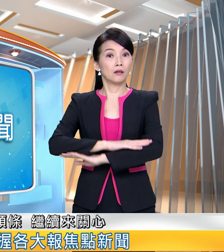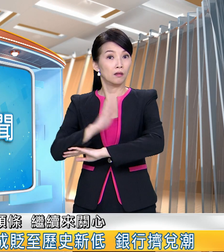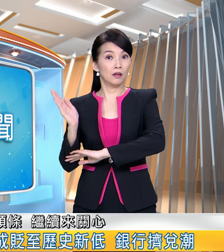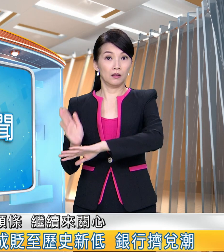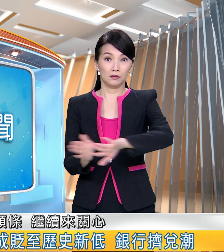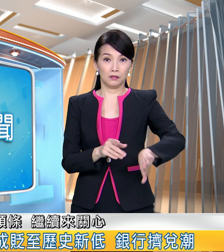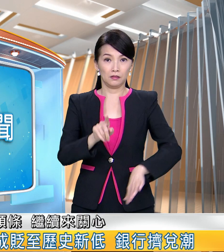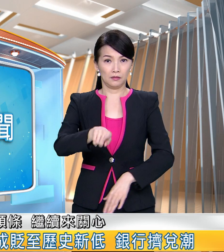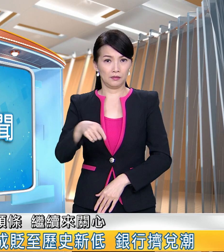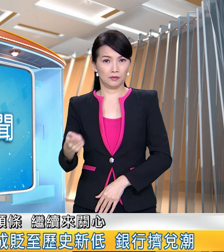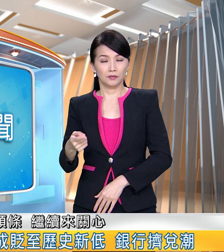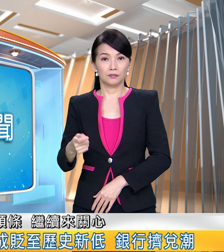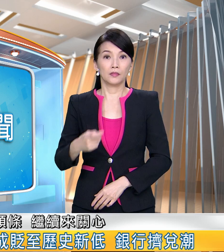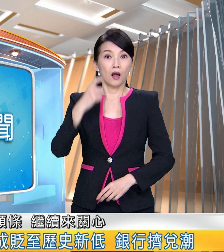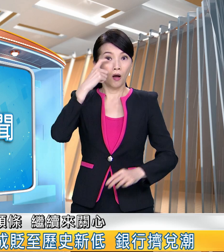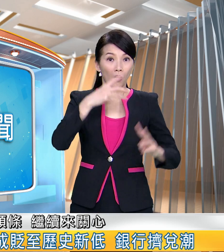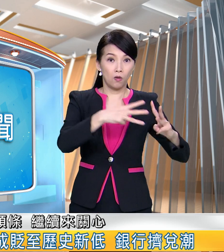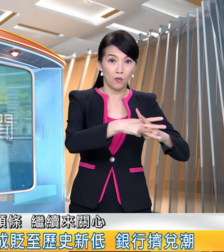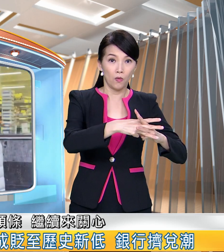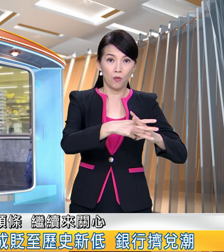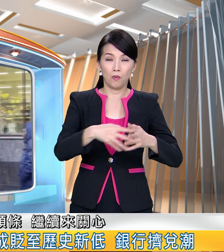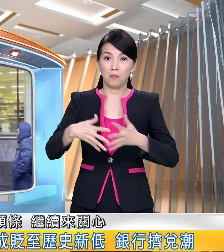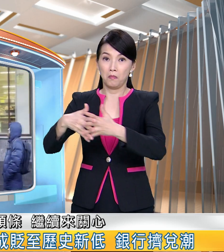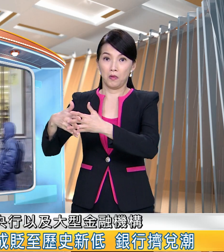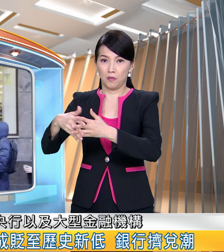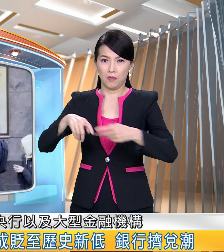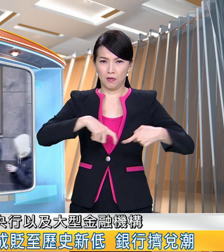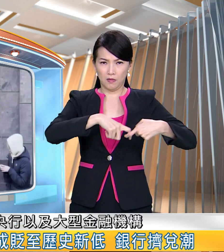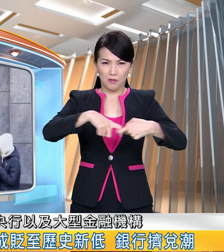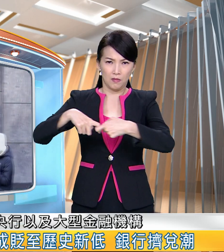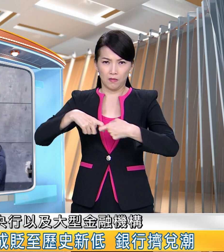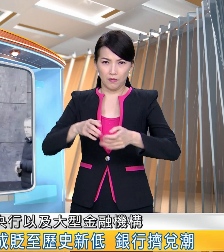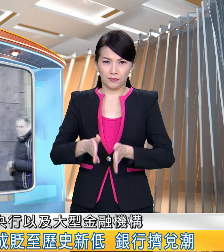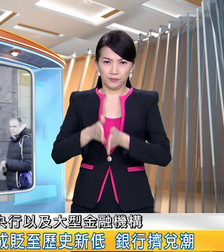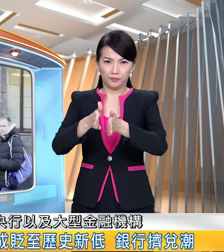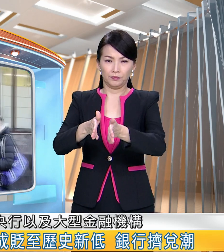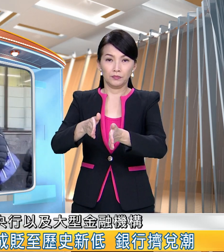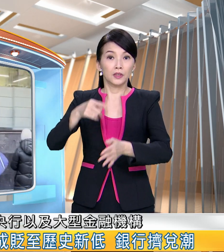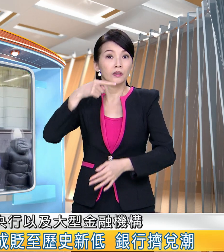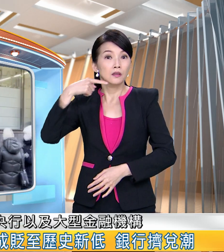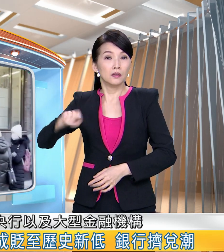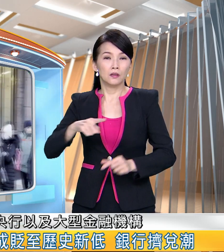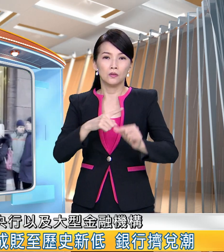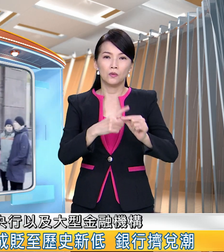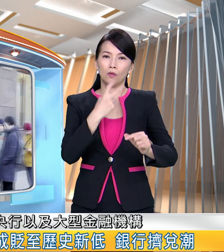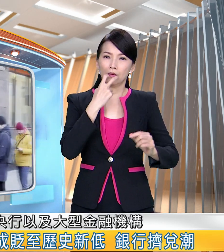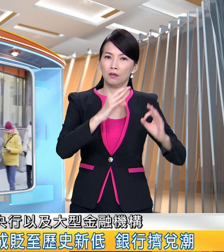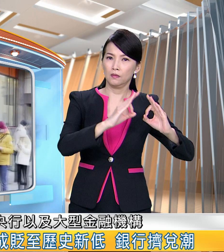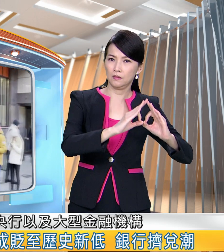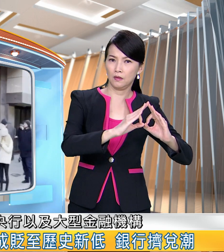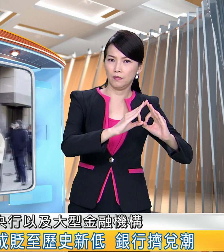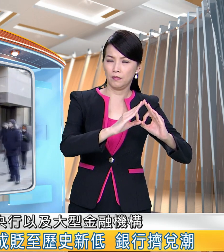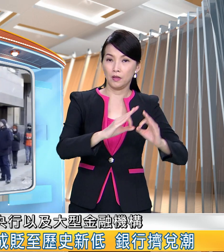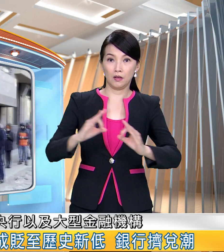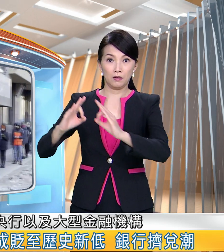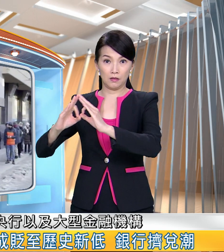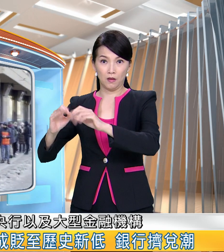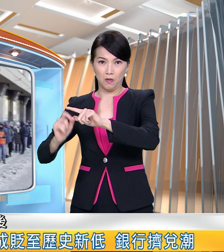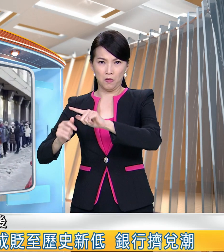了解完三大报头条，继续来关心欧美对俄罗斯央行以及大型金融机构